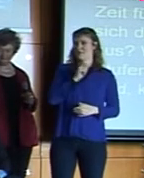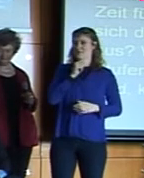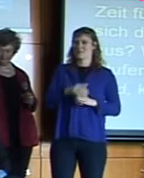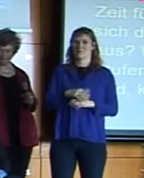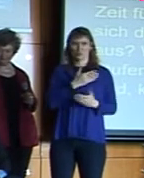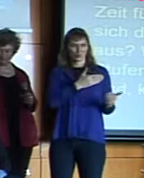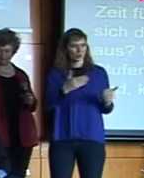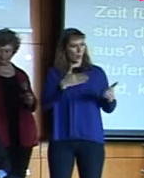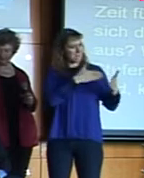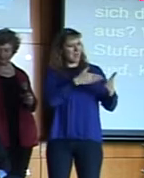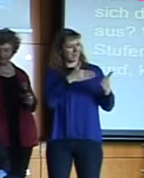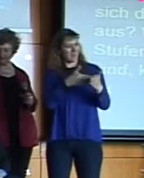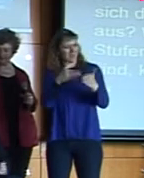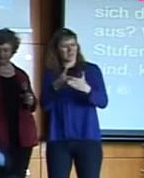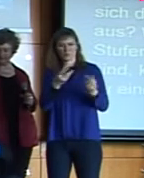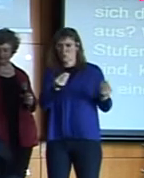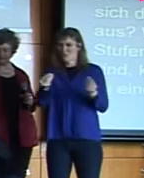diese Barrieren alle vorstellen,